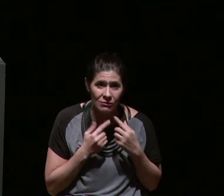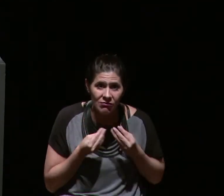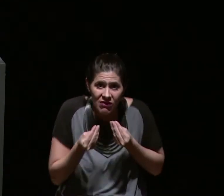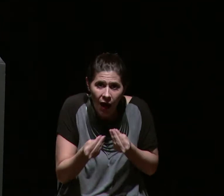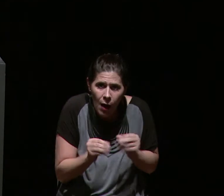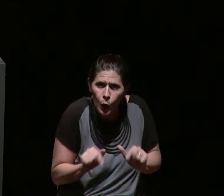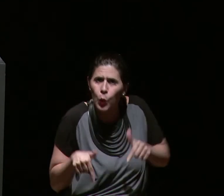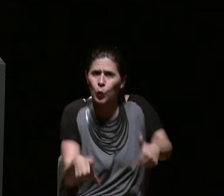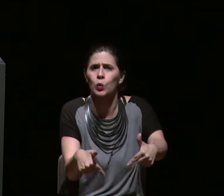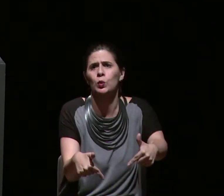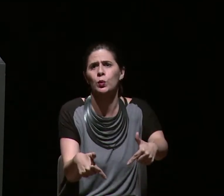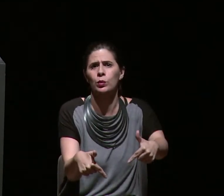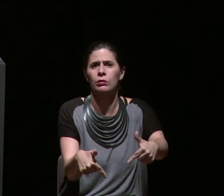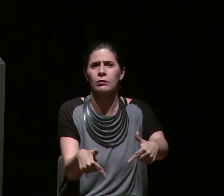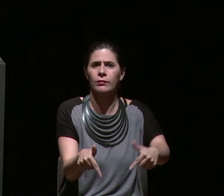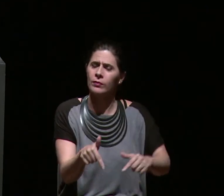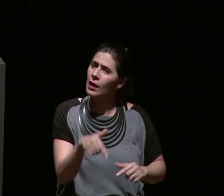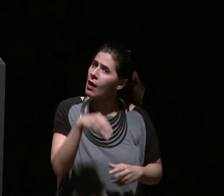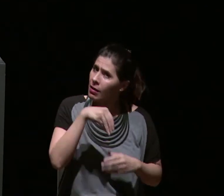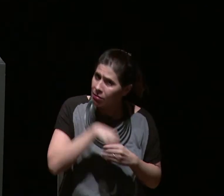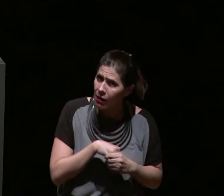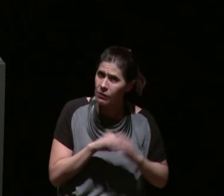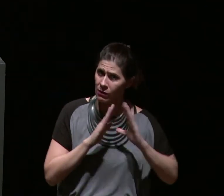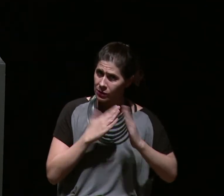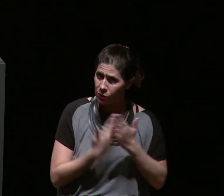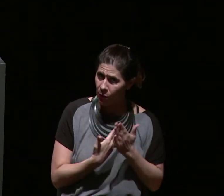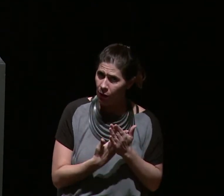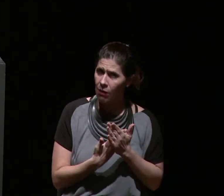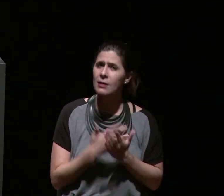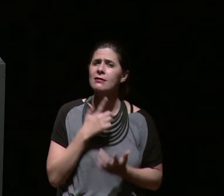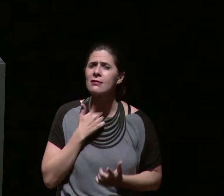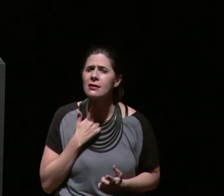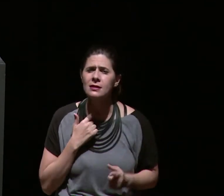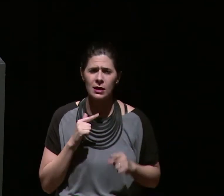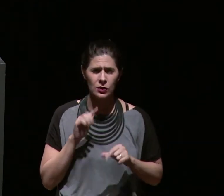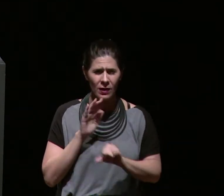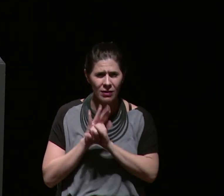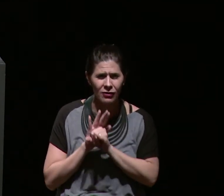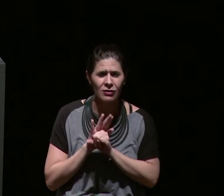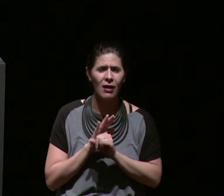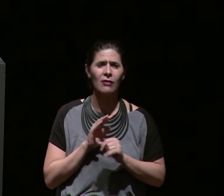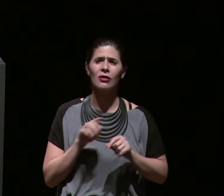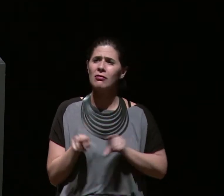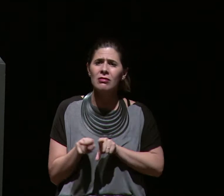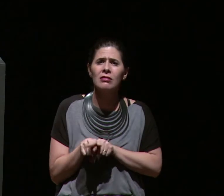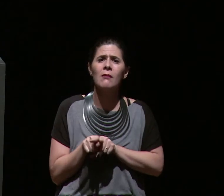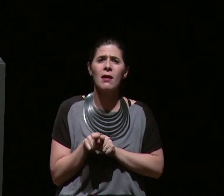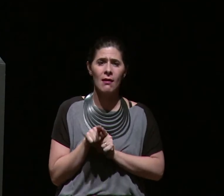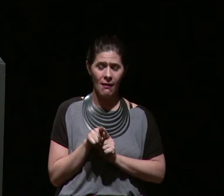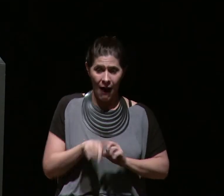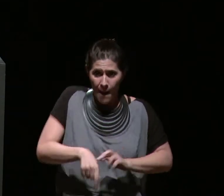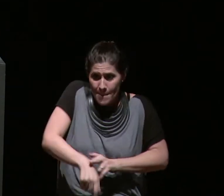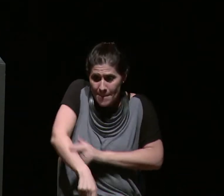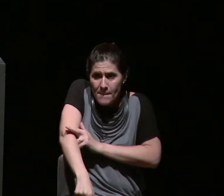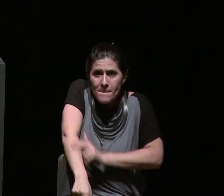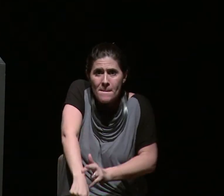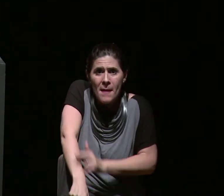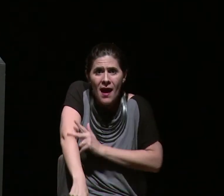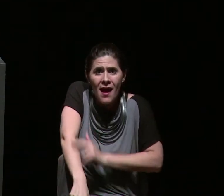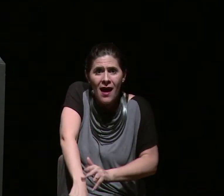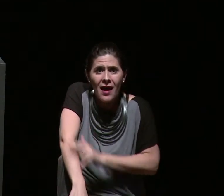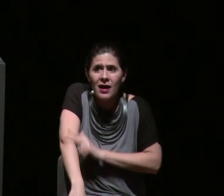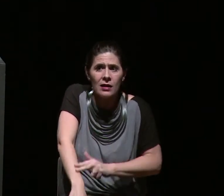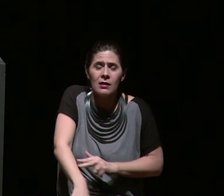Na escola, o desejo, a identidade, as cores das peles são dissimuladas por um dispositivo perverso